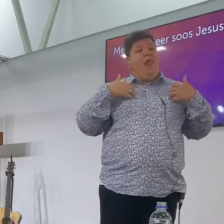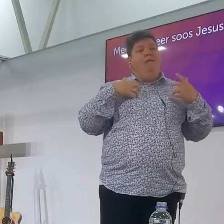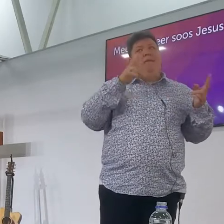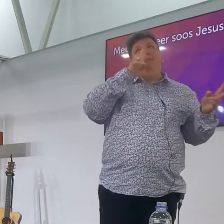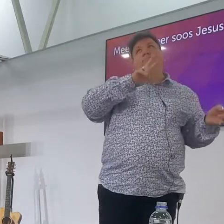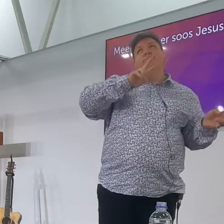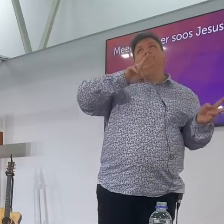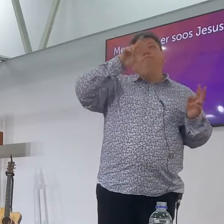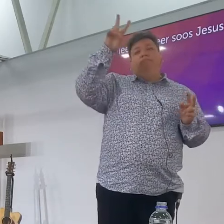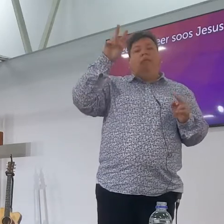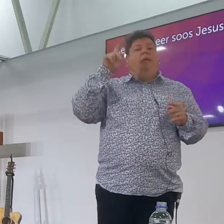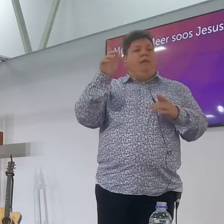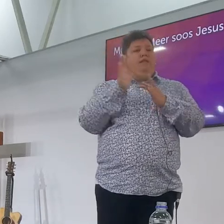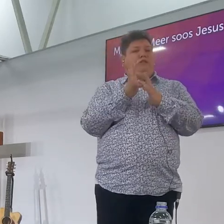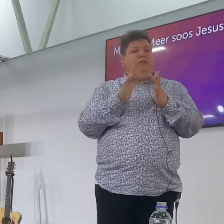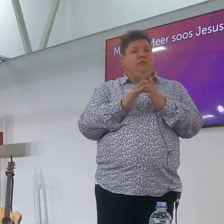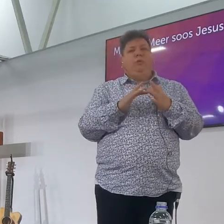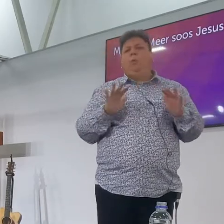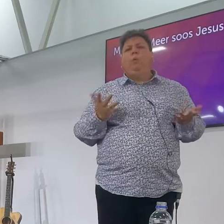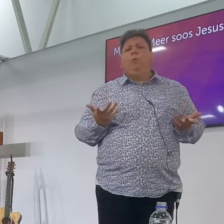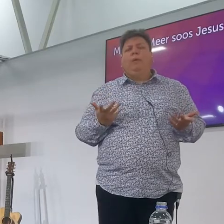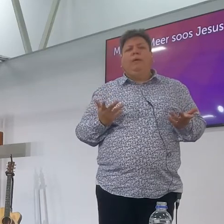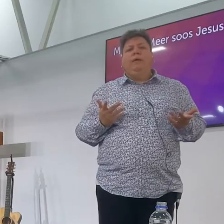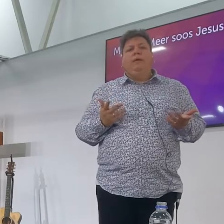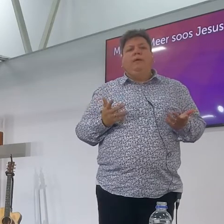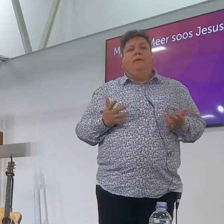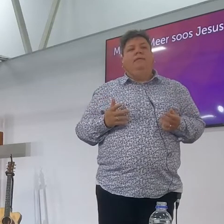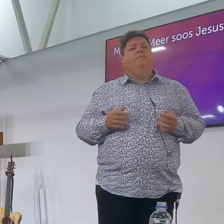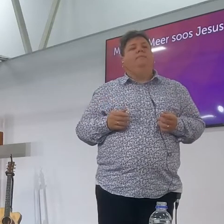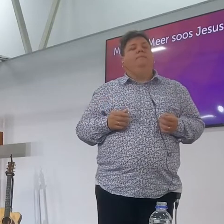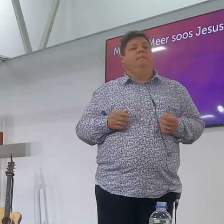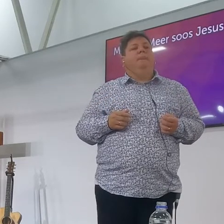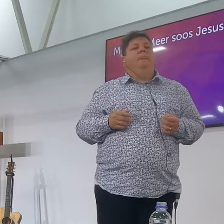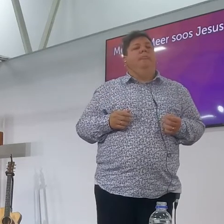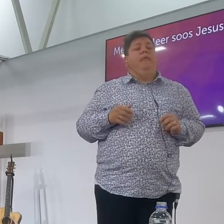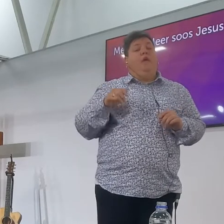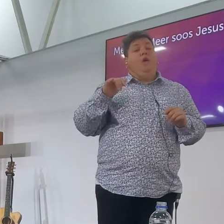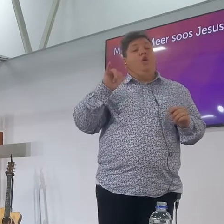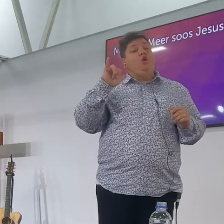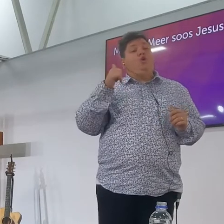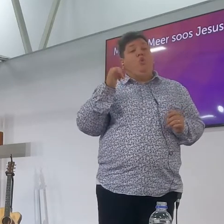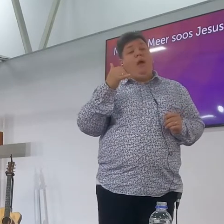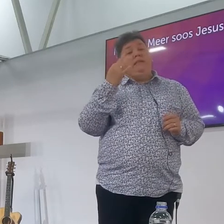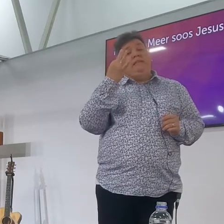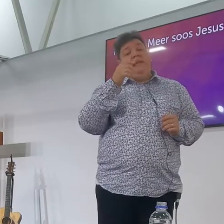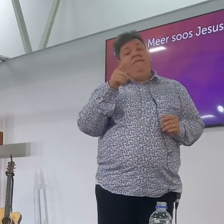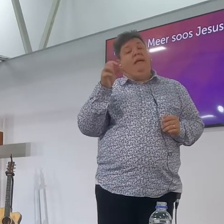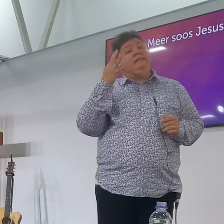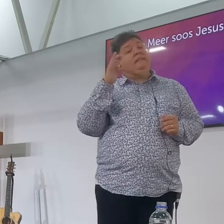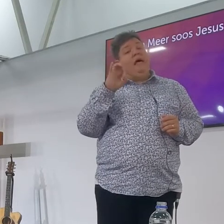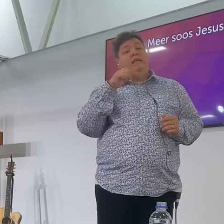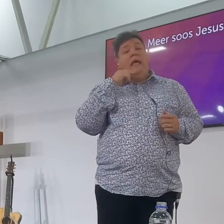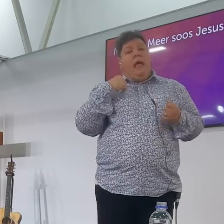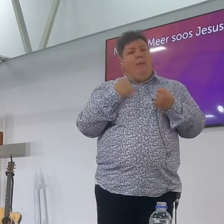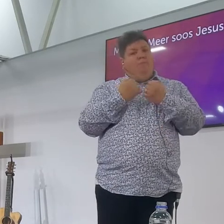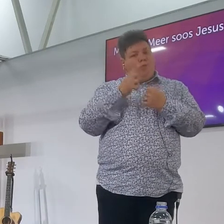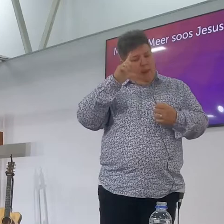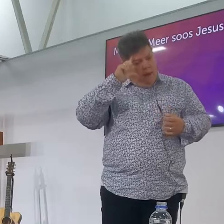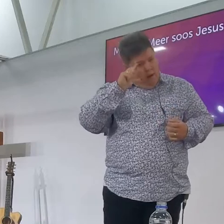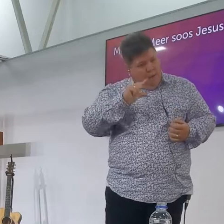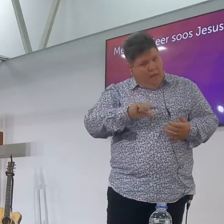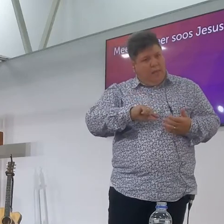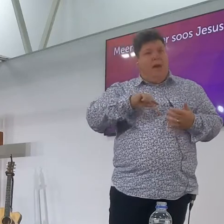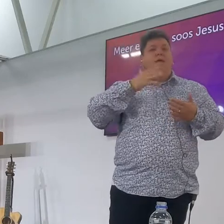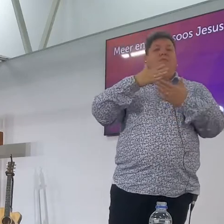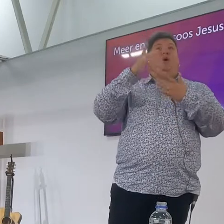meer gelykvormig te word aan ons Here Jesus. Want dit is so, dis amper Johannes se woorde in Johannes 3 vers 30, ek moet minder word en Jesus moet meer